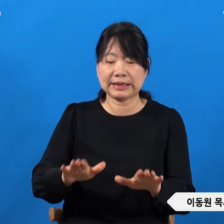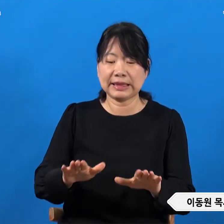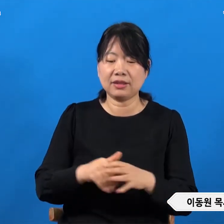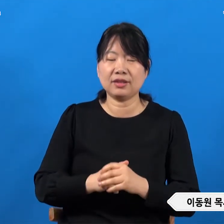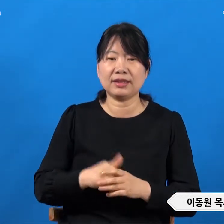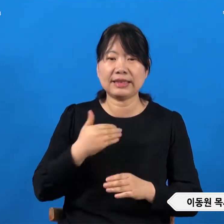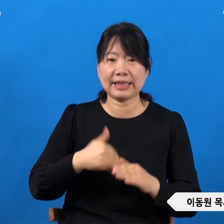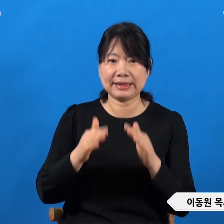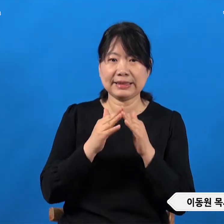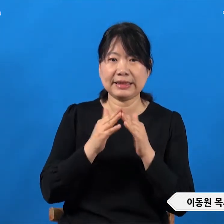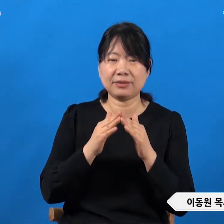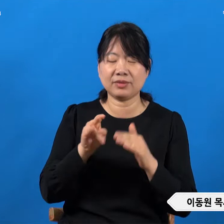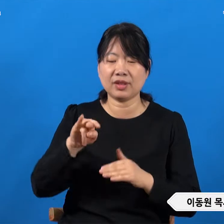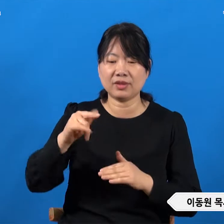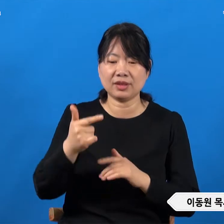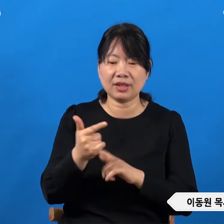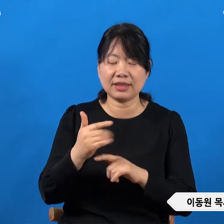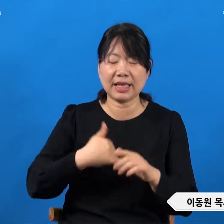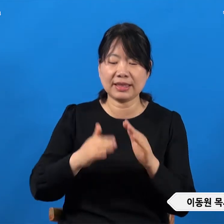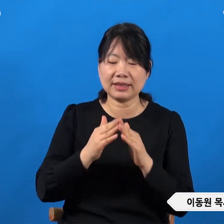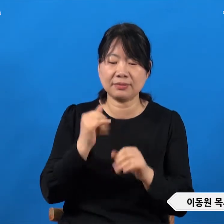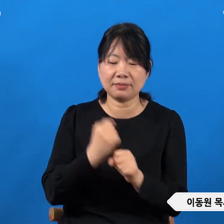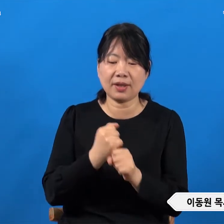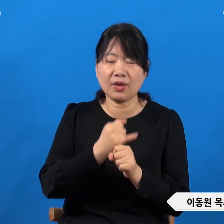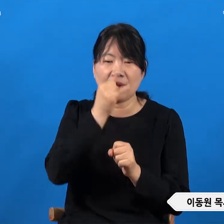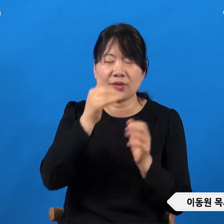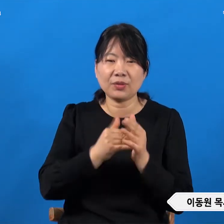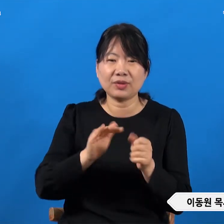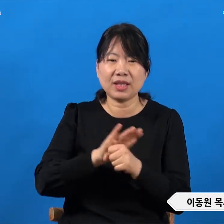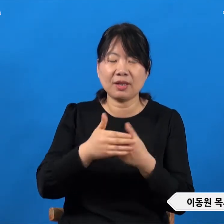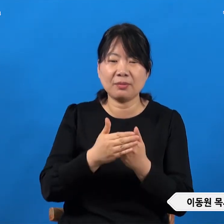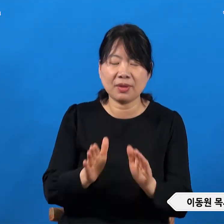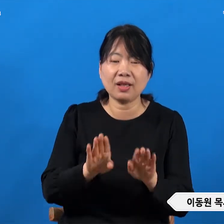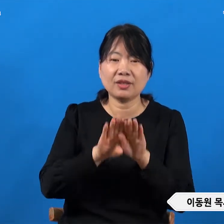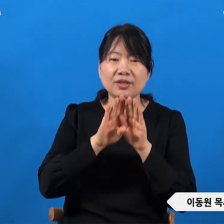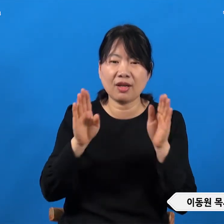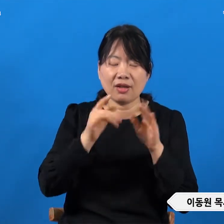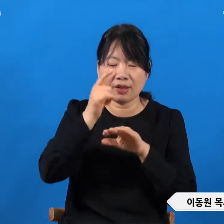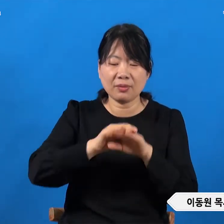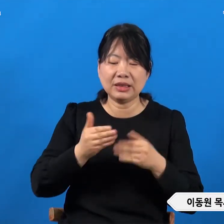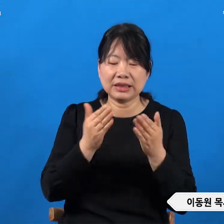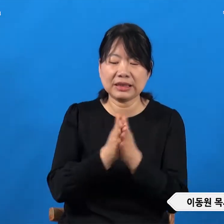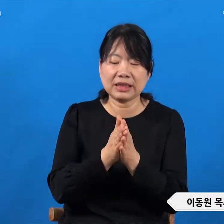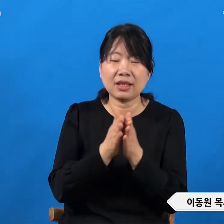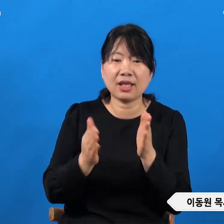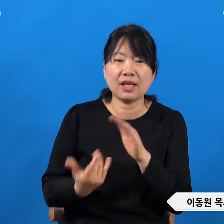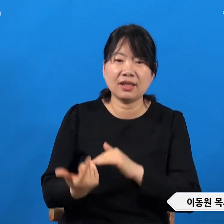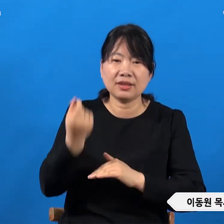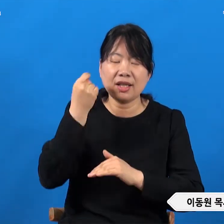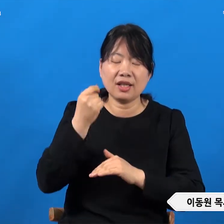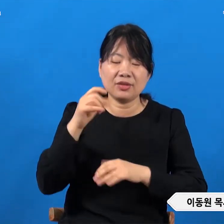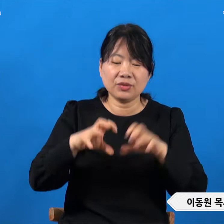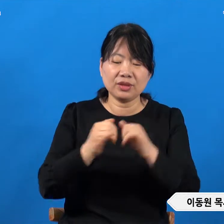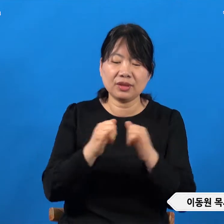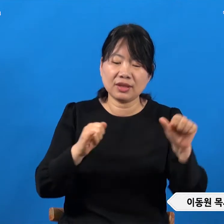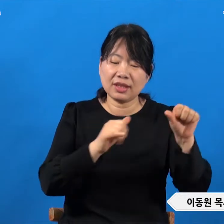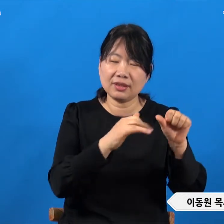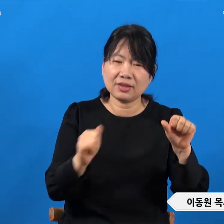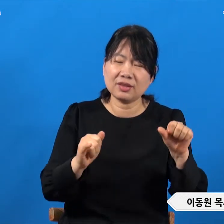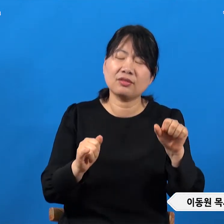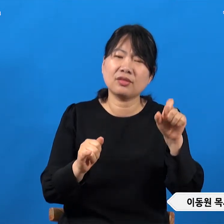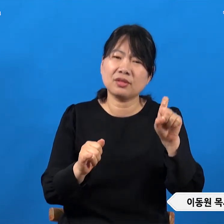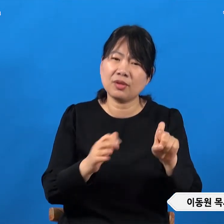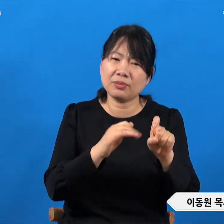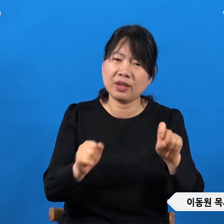자, 자기 집에 영천에 자기 집을 만들고 사랑방을 열어 예배를 드리기 시작하자 동네 사람들이 5명, 10명,